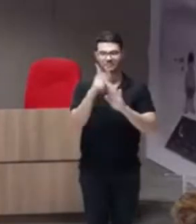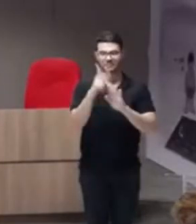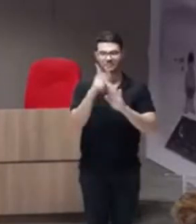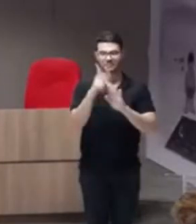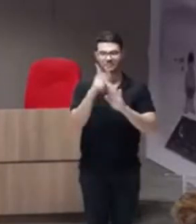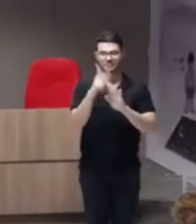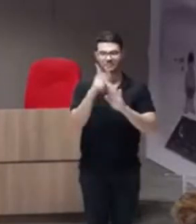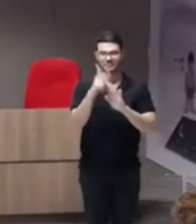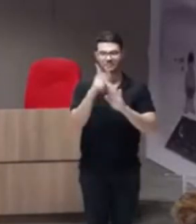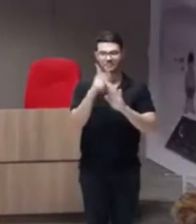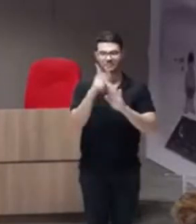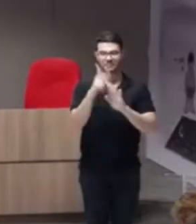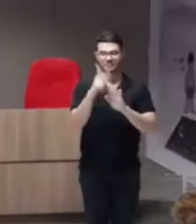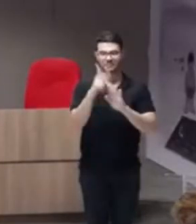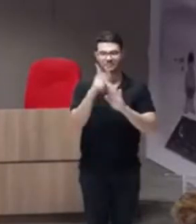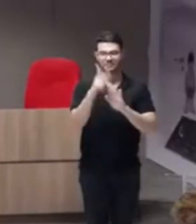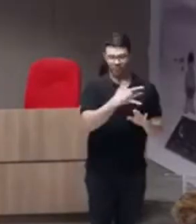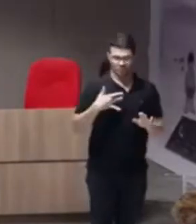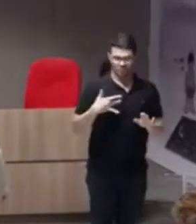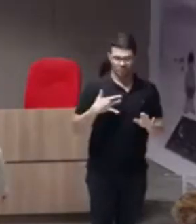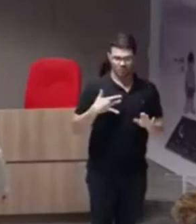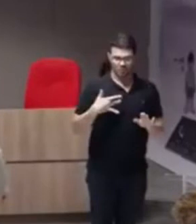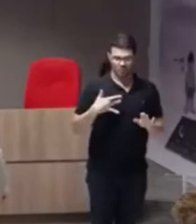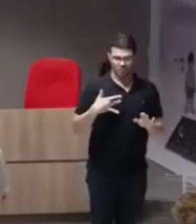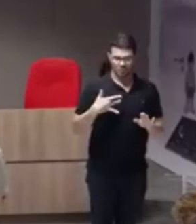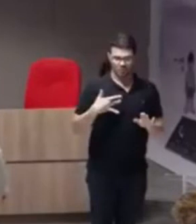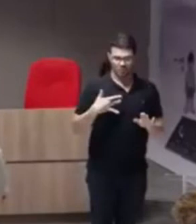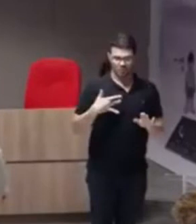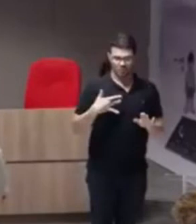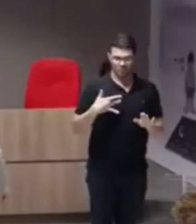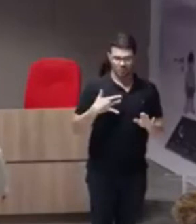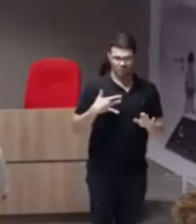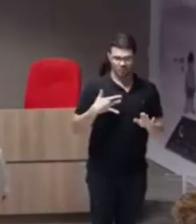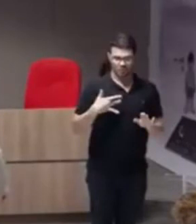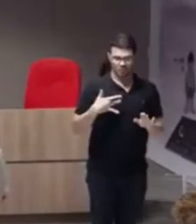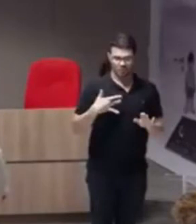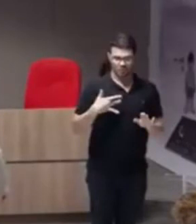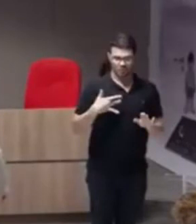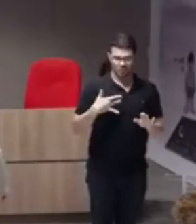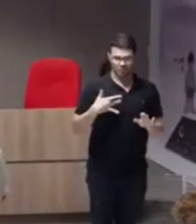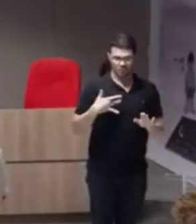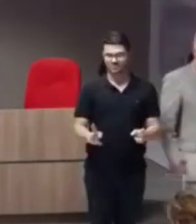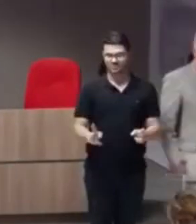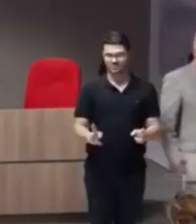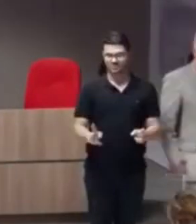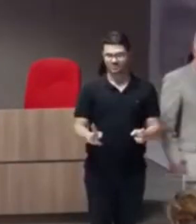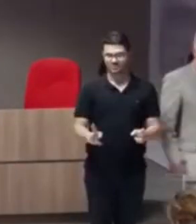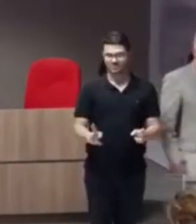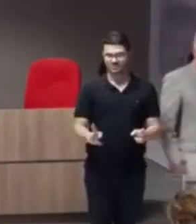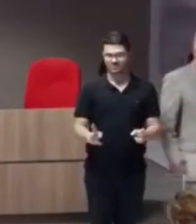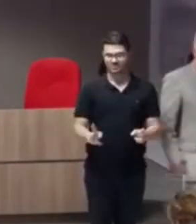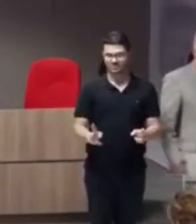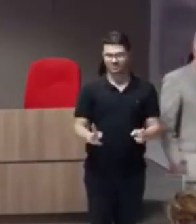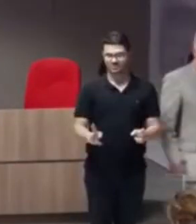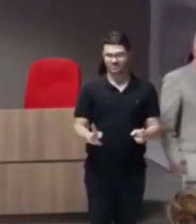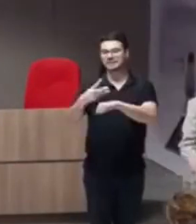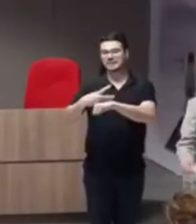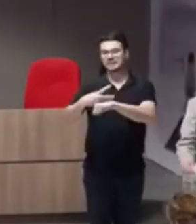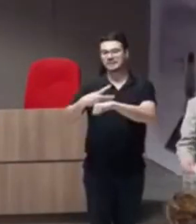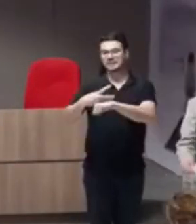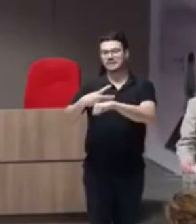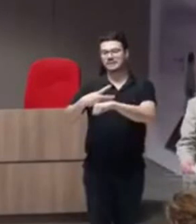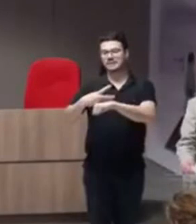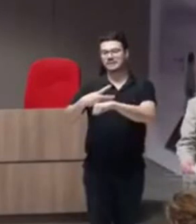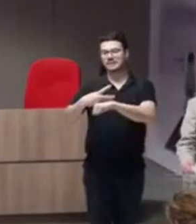na Saúde, a promoção do trabalho decente no sistema prisional e a terceirização sem corrupção. Entre esses